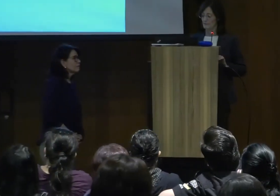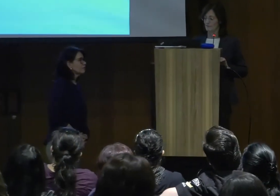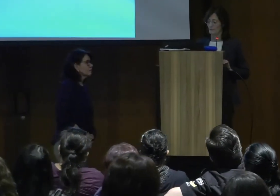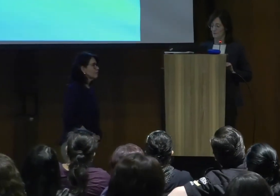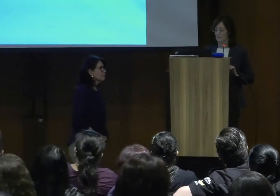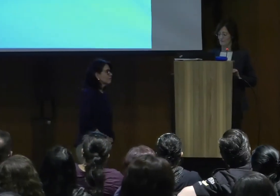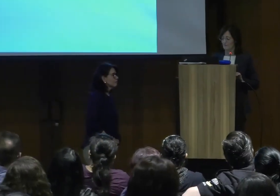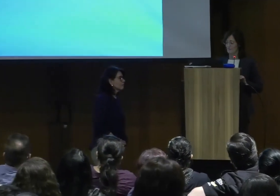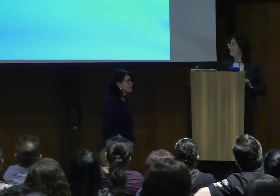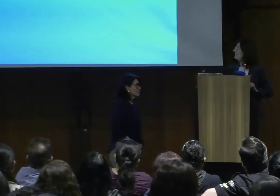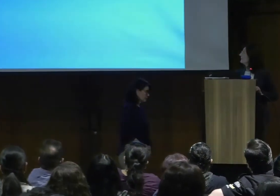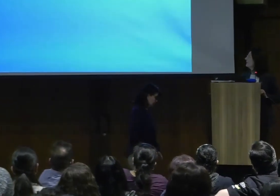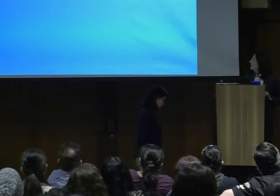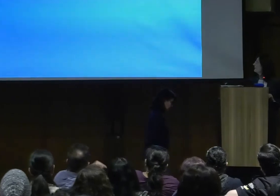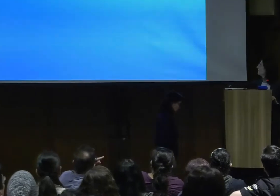A ver si funciona.